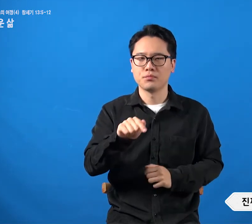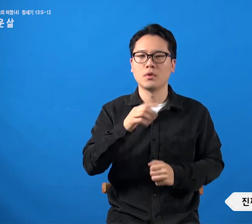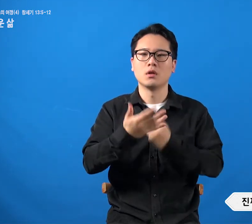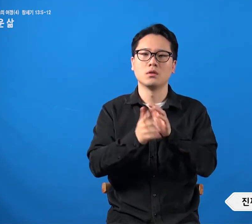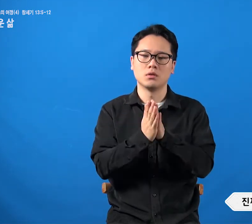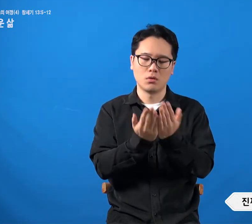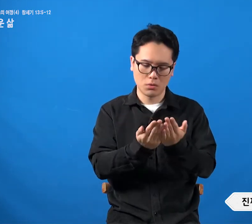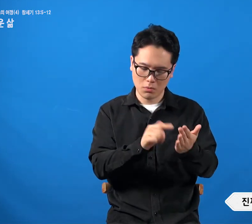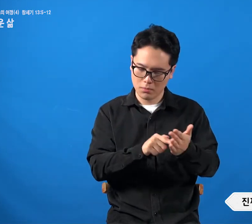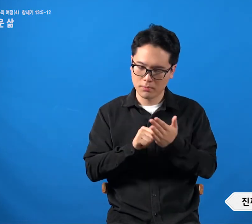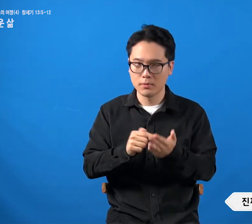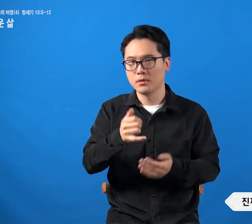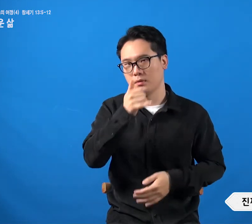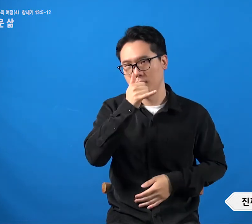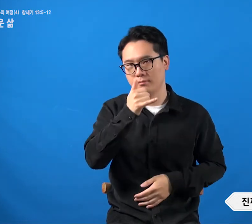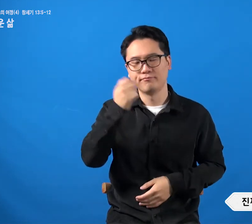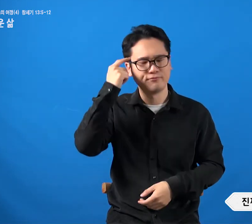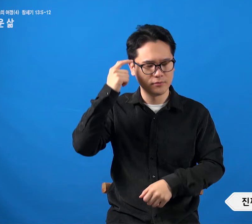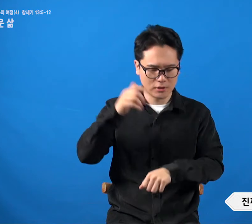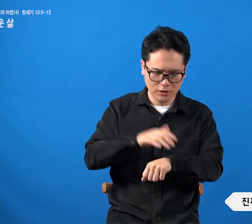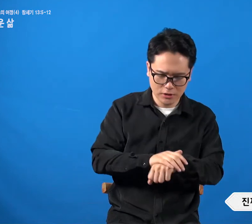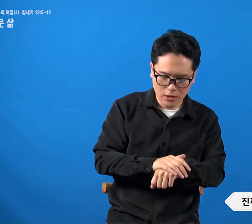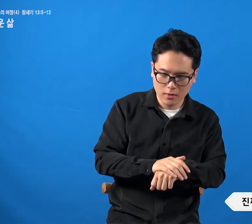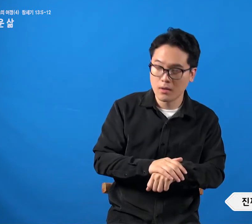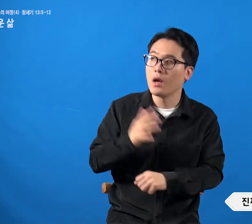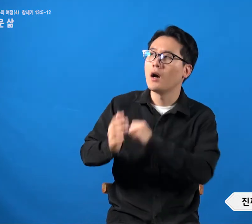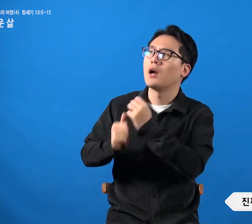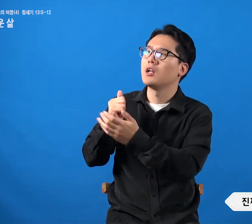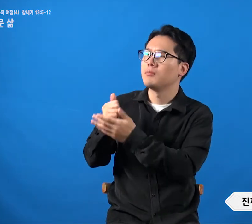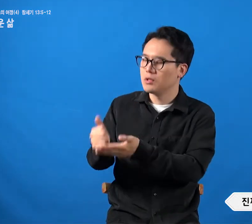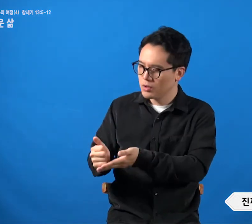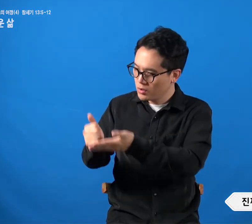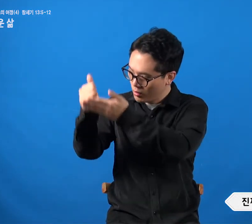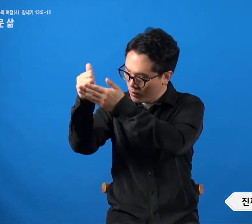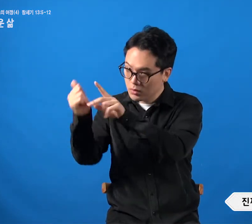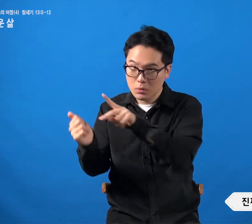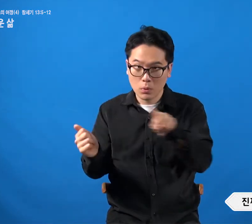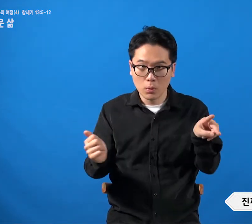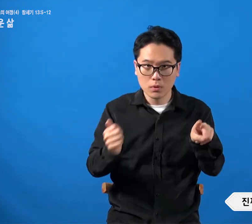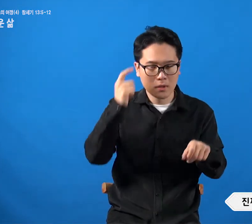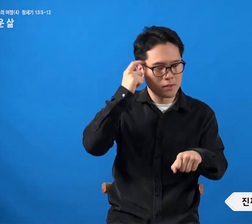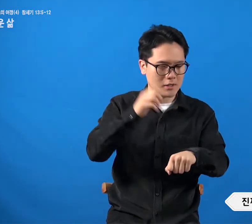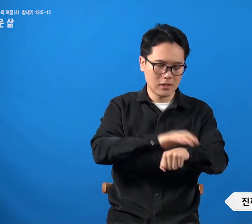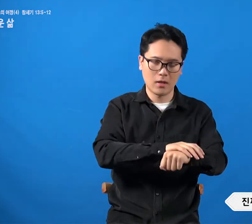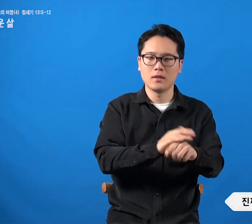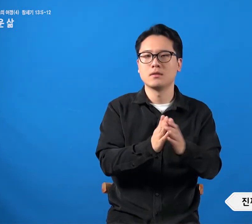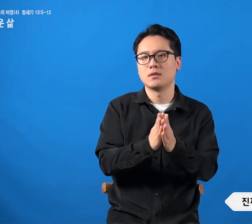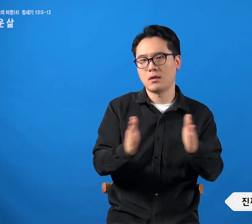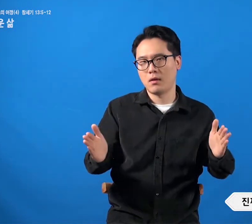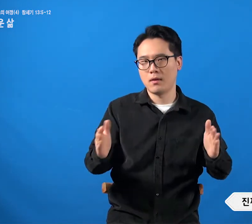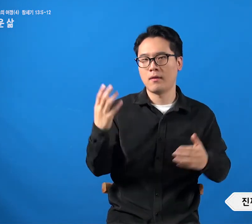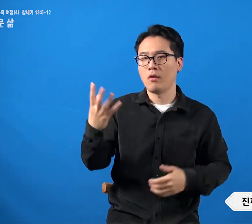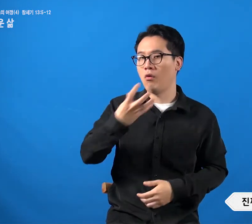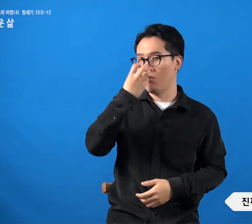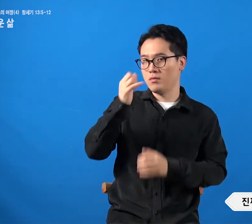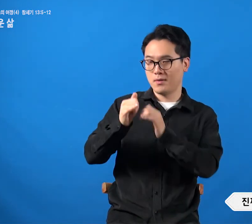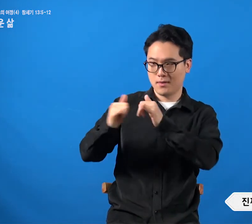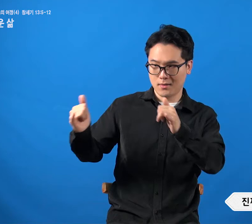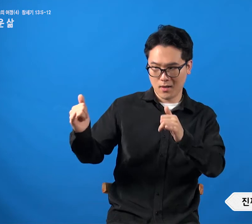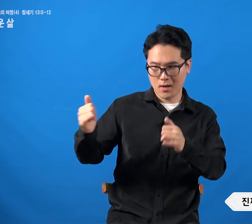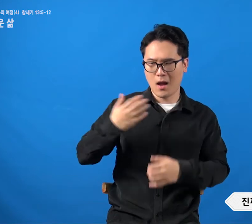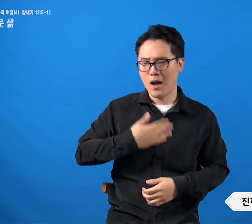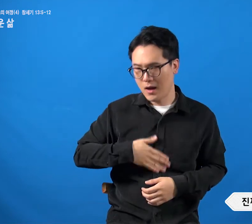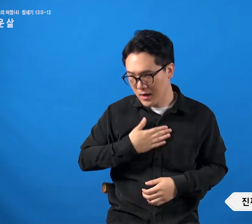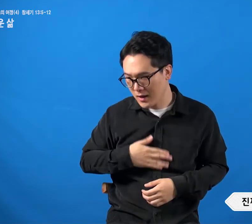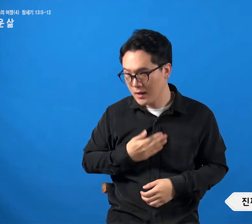지혜를 말씀하십니다. 여호와를 경외하는 것이 지혜의 시작이며 거룩한 자를 아는